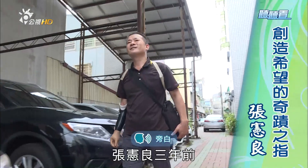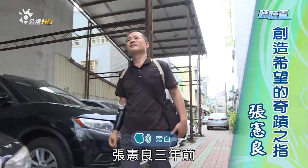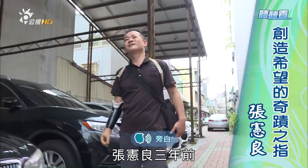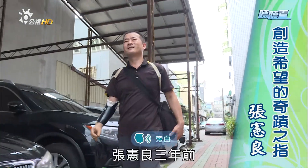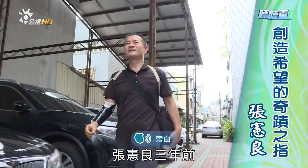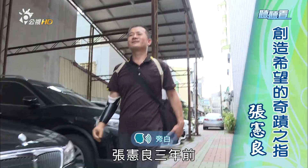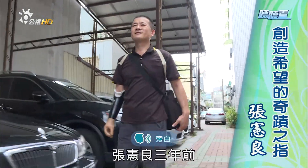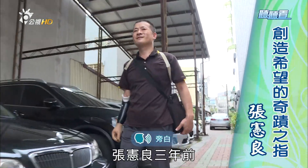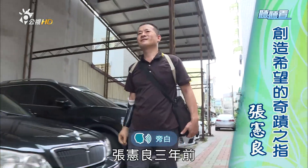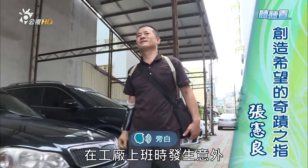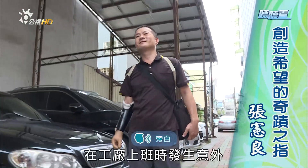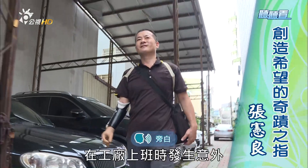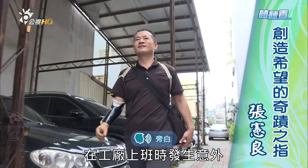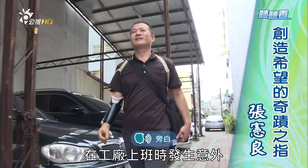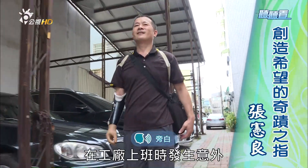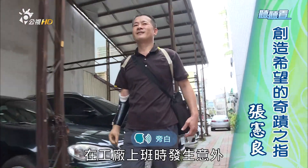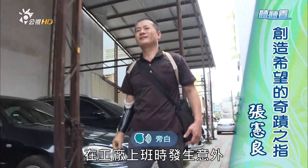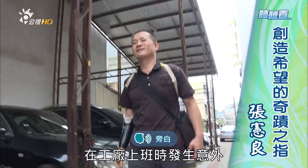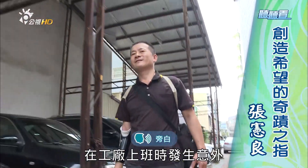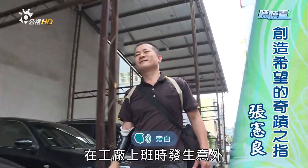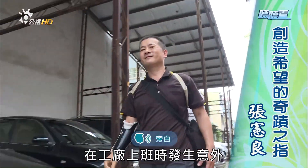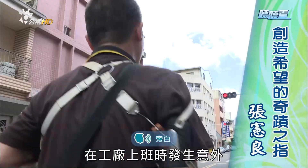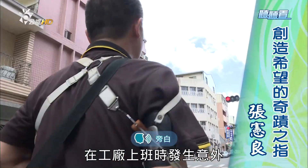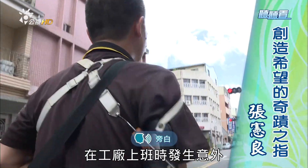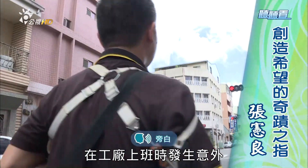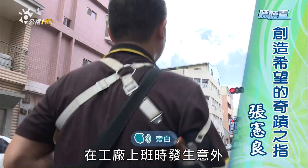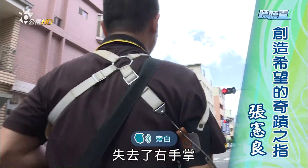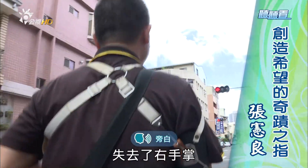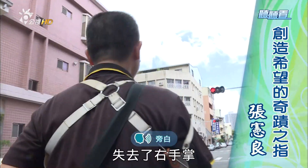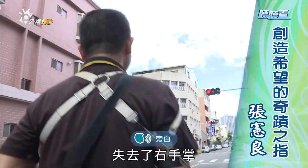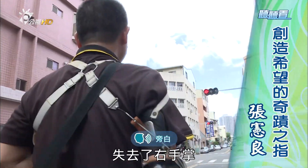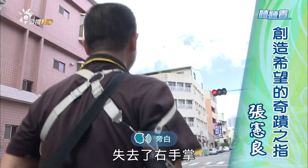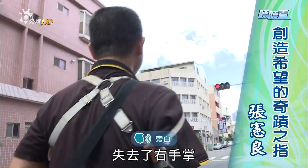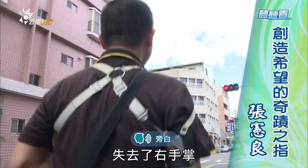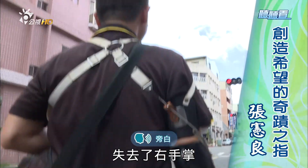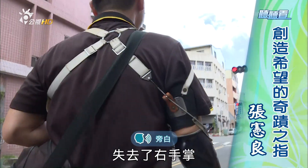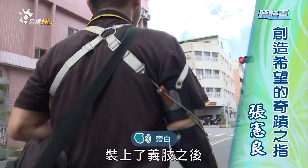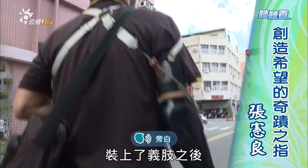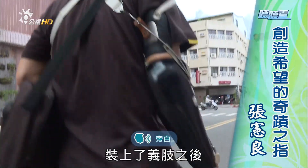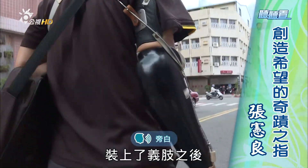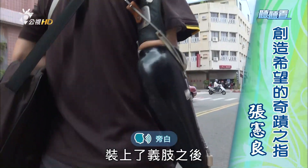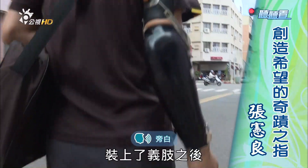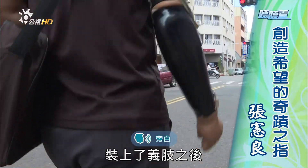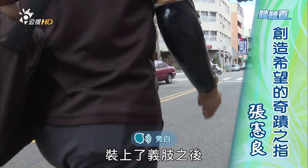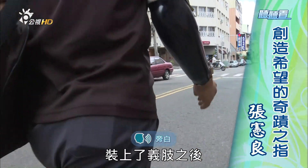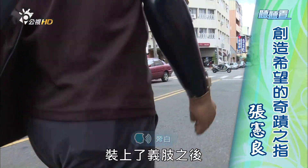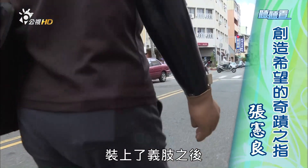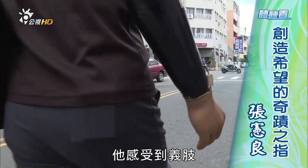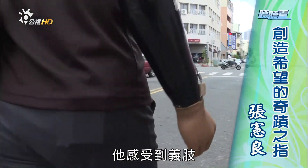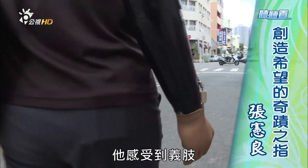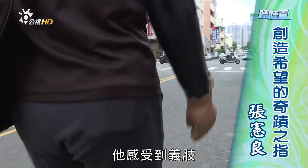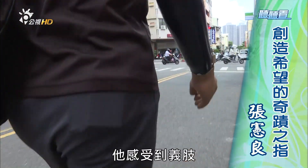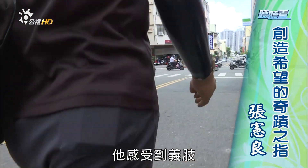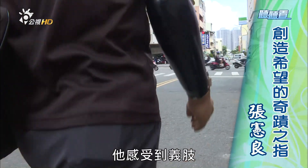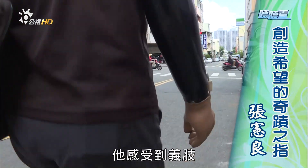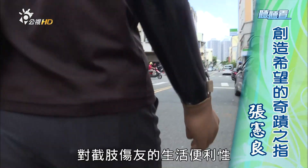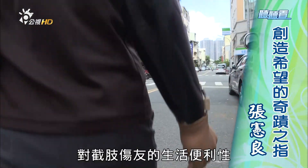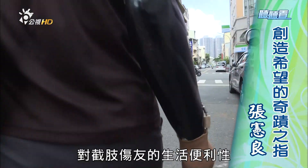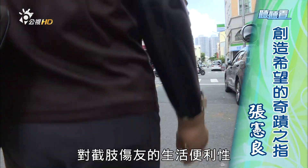谢良三年前在工厂上班时发生意外，失去了右手掌。装上了义肢之后，他感受到义肢对截